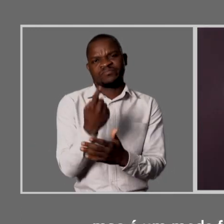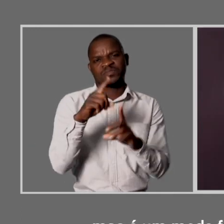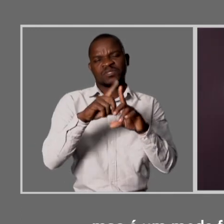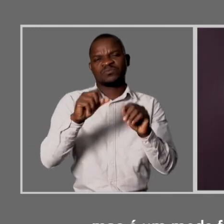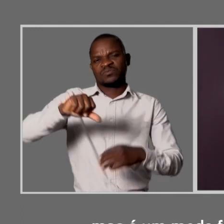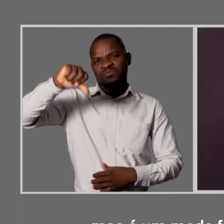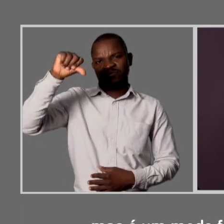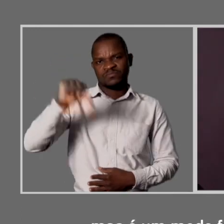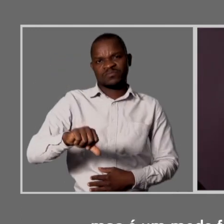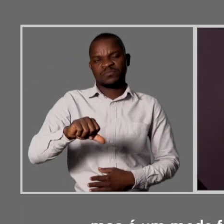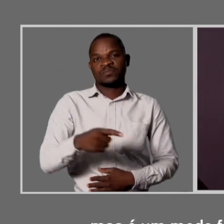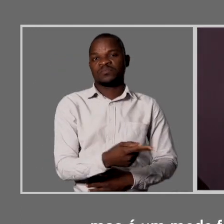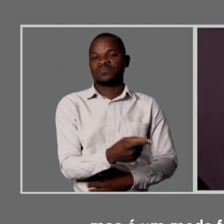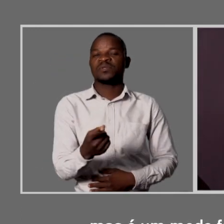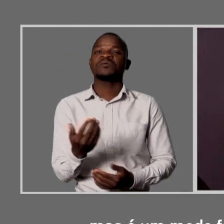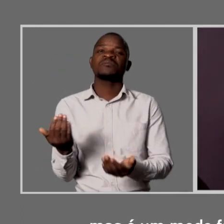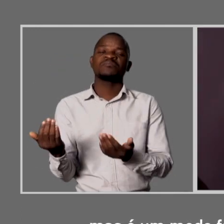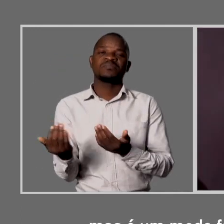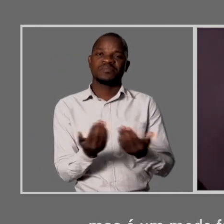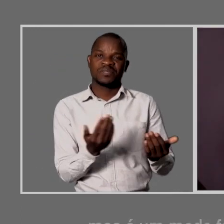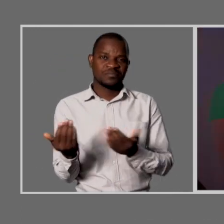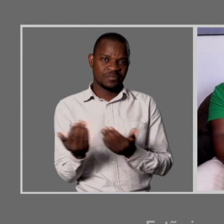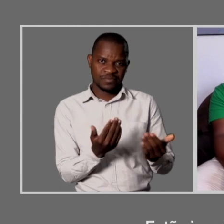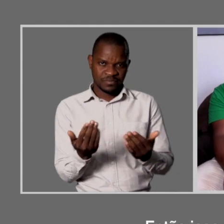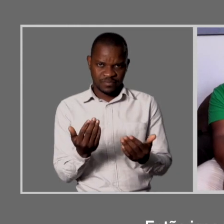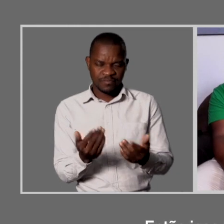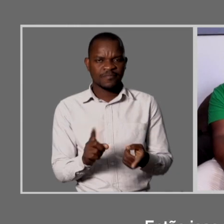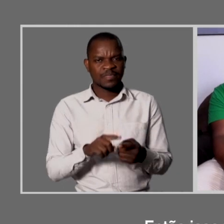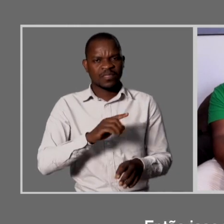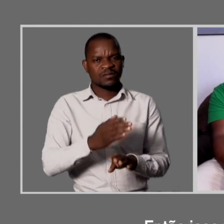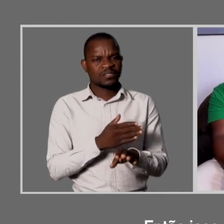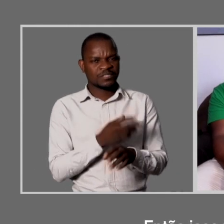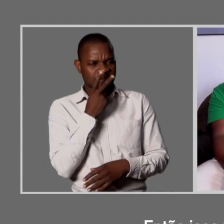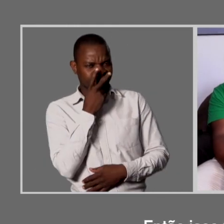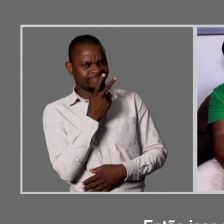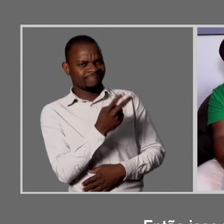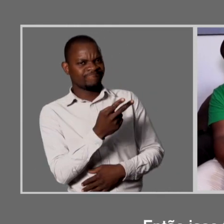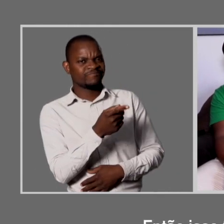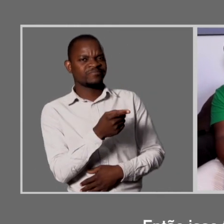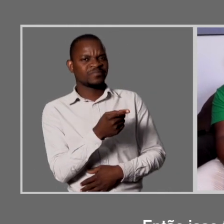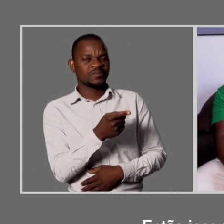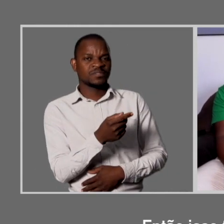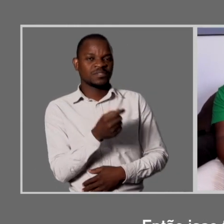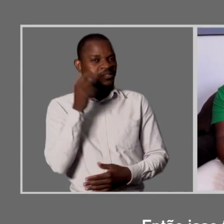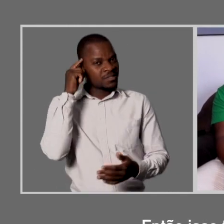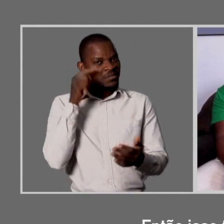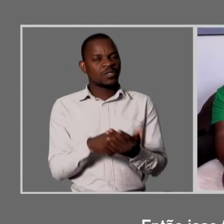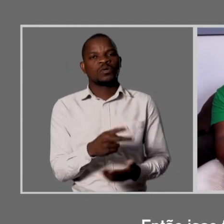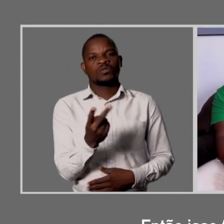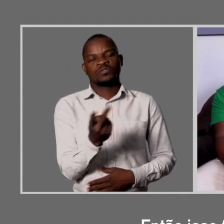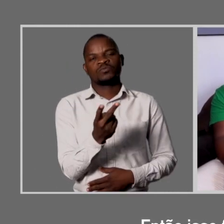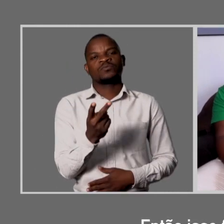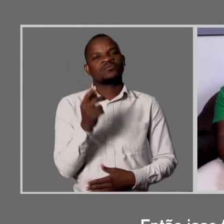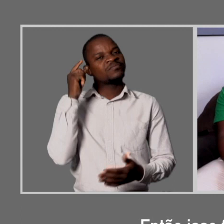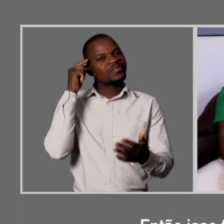que alguma coisa de mal aconteça às meninas. Então, isso fez com que eu olhasse para elas e disse que